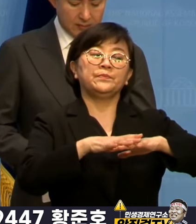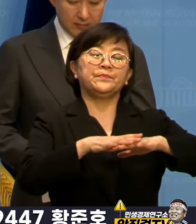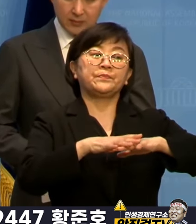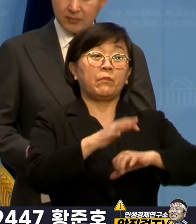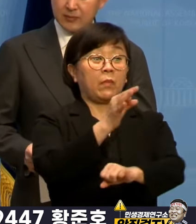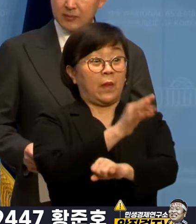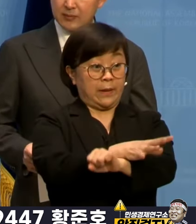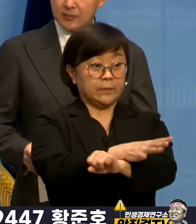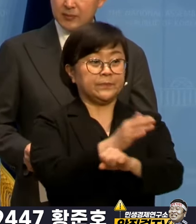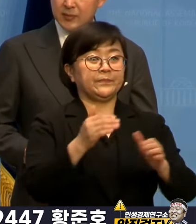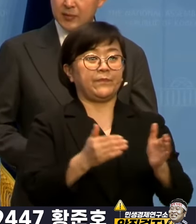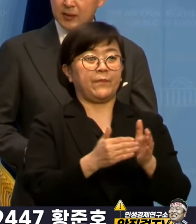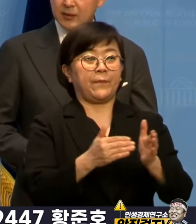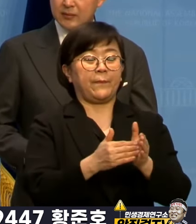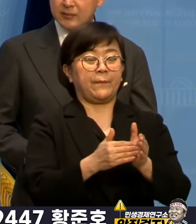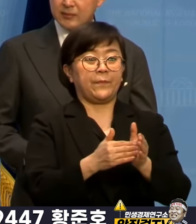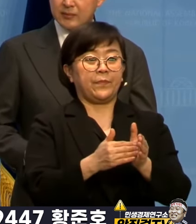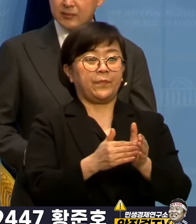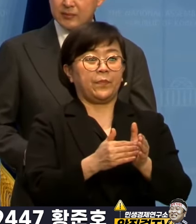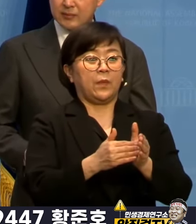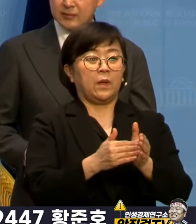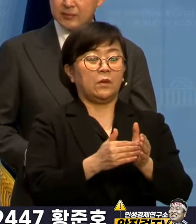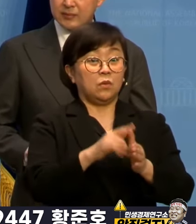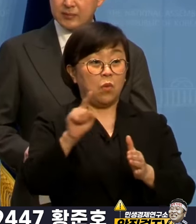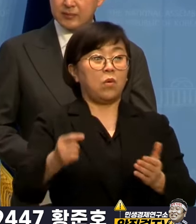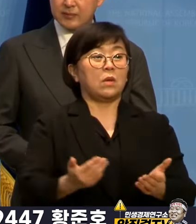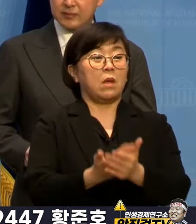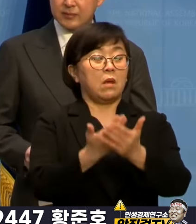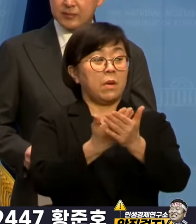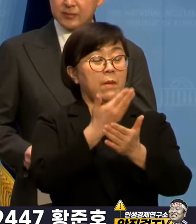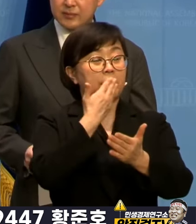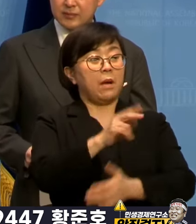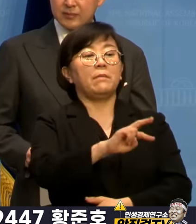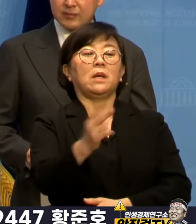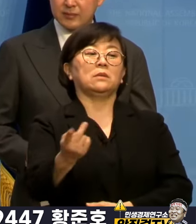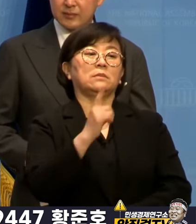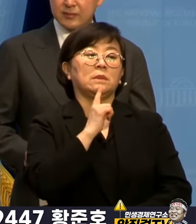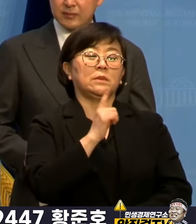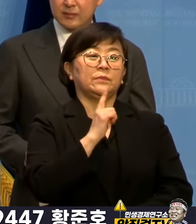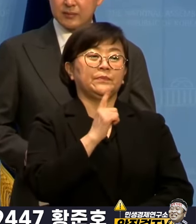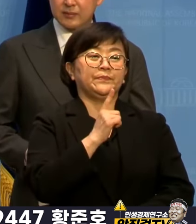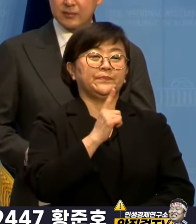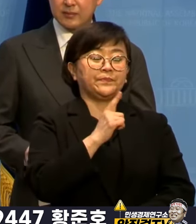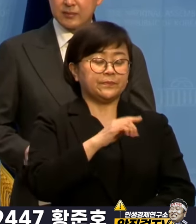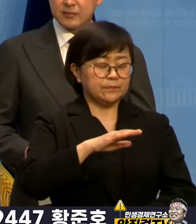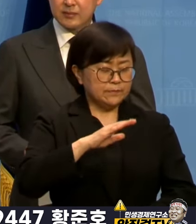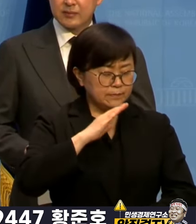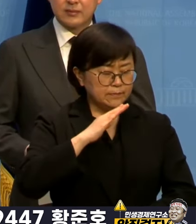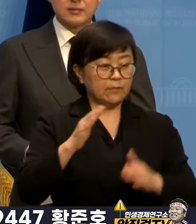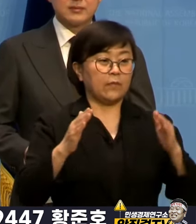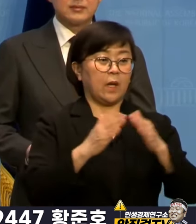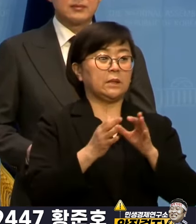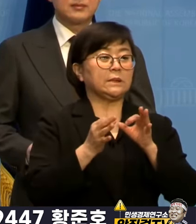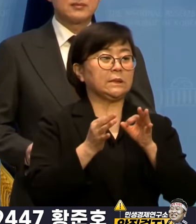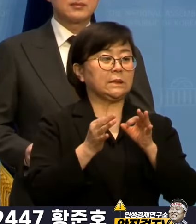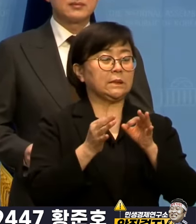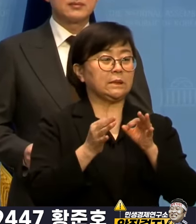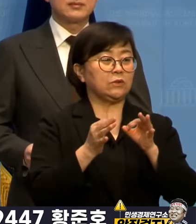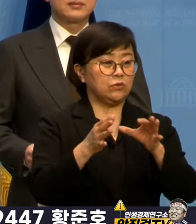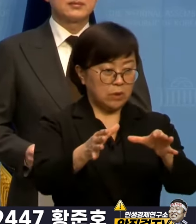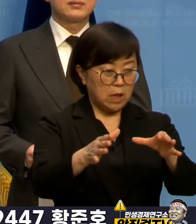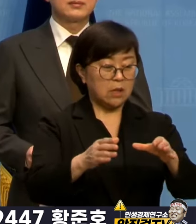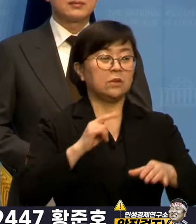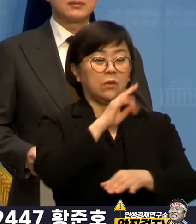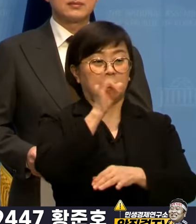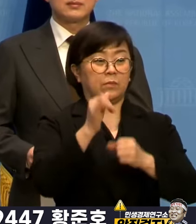논을 사가지고 바로 또 현지변경에서 개발 가능한 땅으로 변경했다는데 전형적인 부동산 특이 진행되는